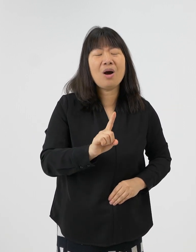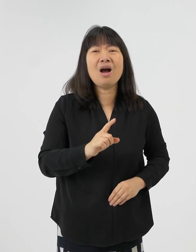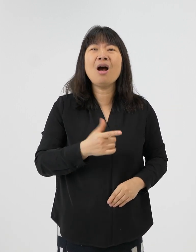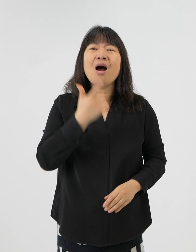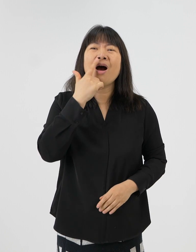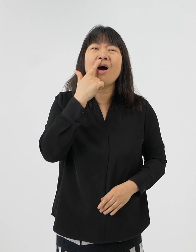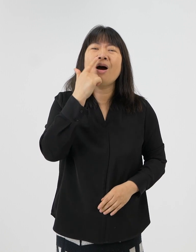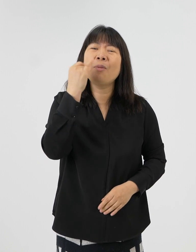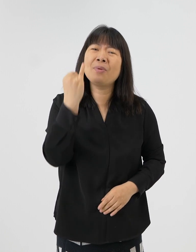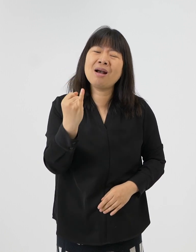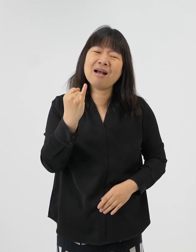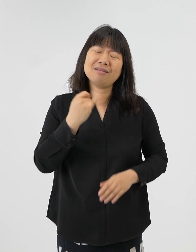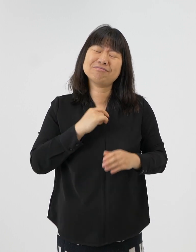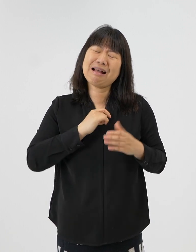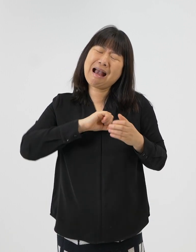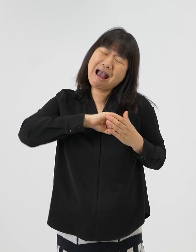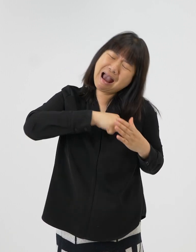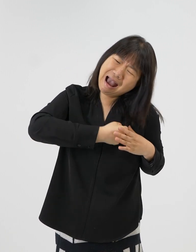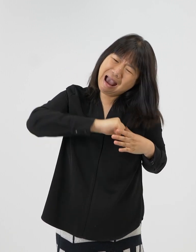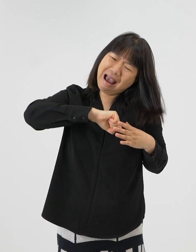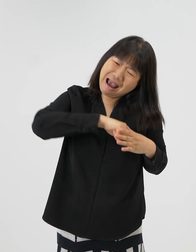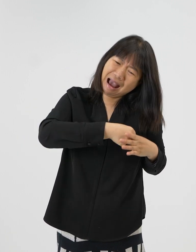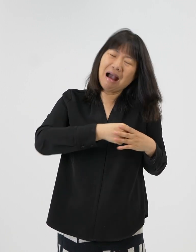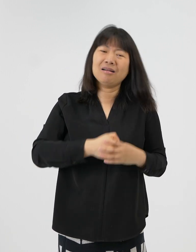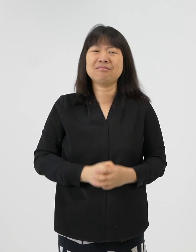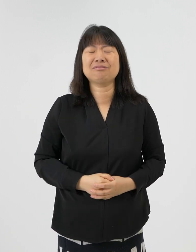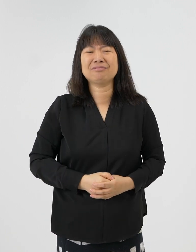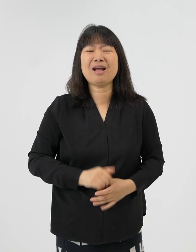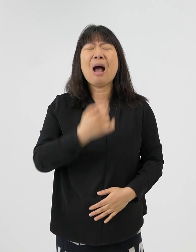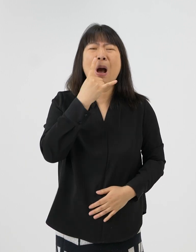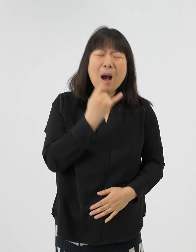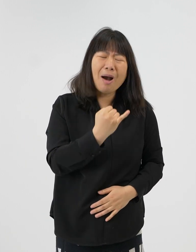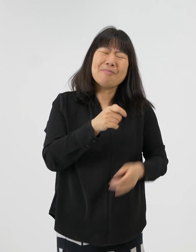엄마 전무돔에다가 머리를 들이밀어요. 찡얼대고.